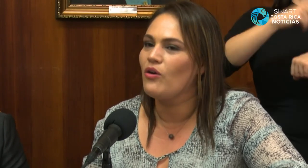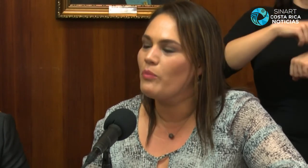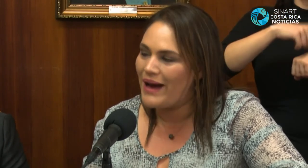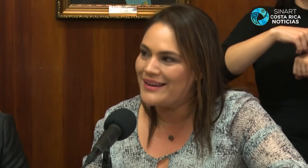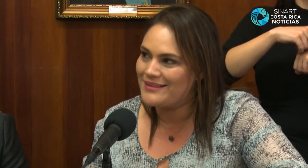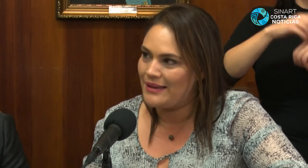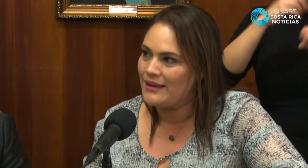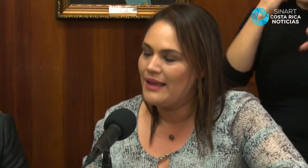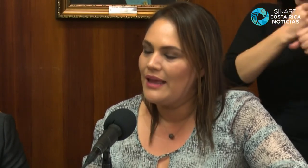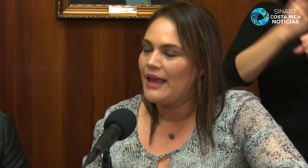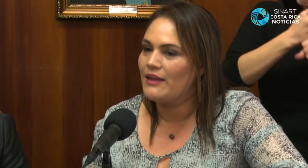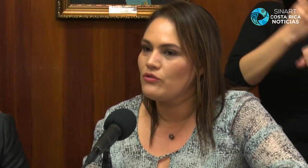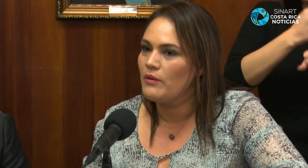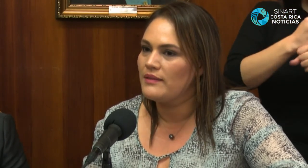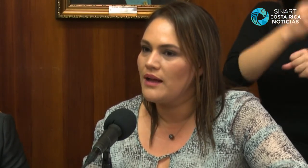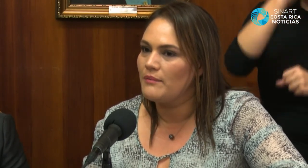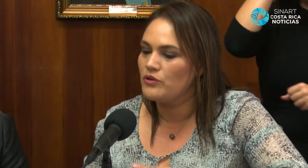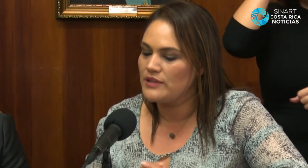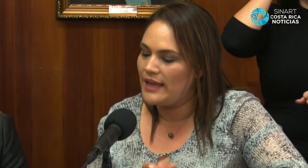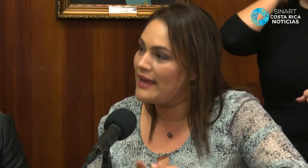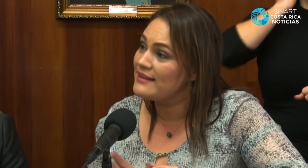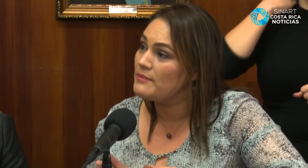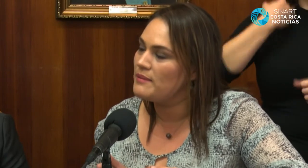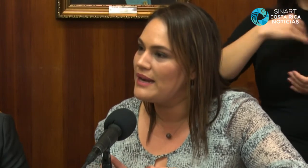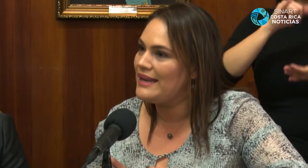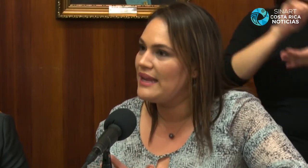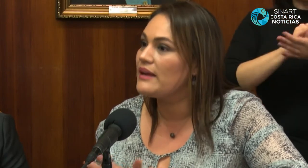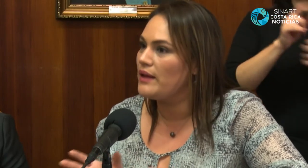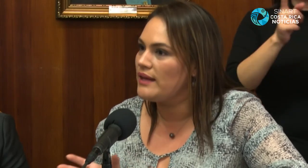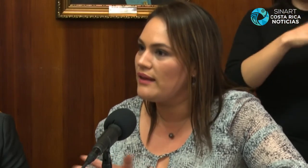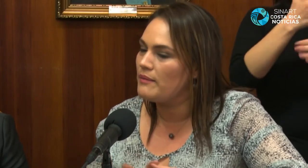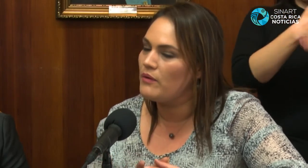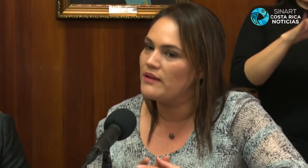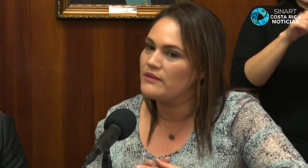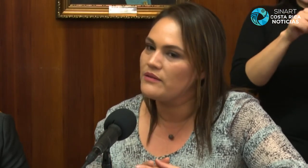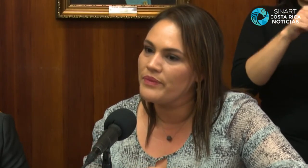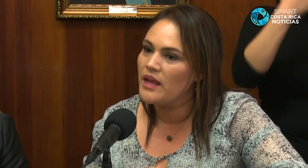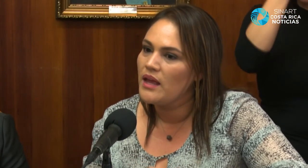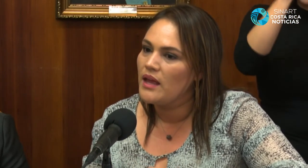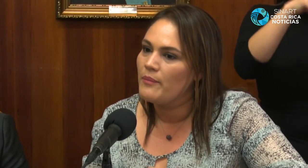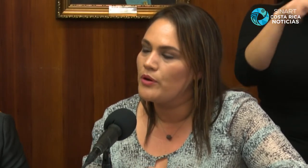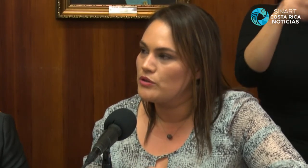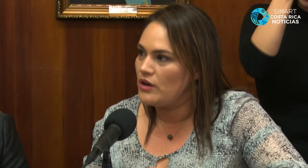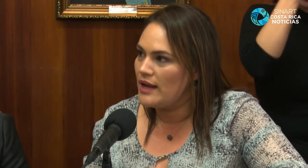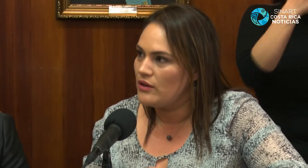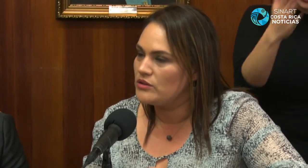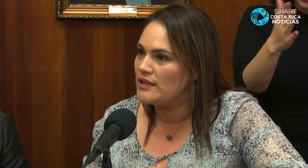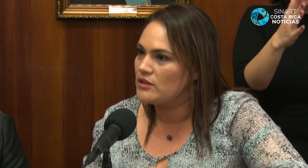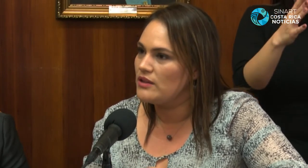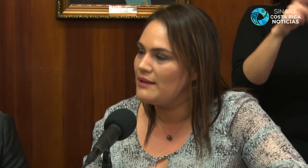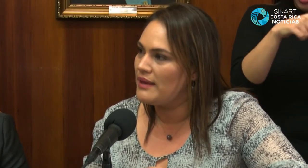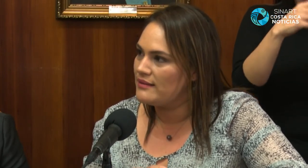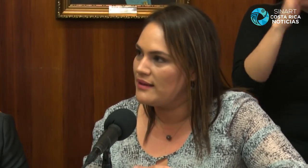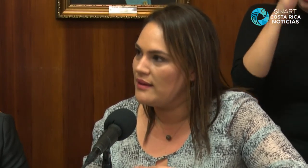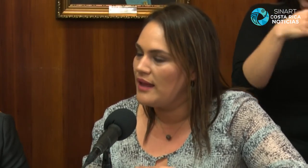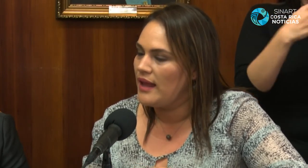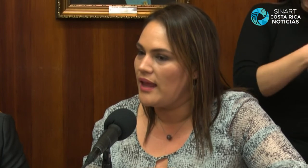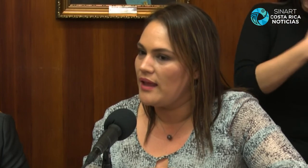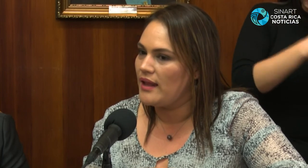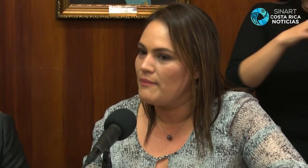de ocuparse. Eso, digamos, en esa primera línea que va dirigida a la población. Por otro lado, dentro de la